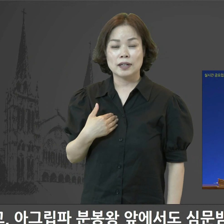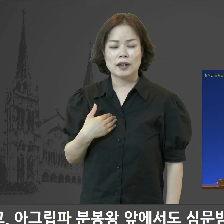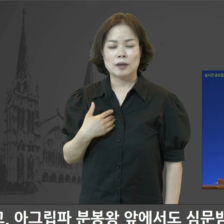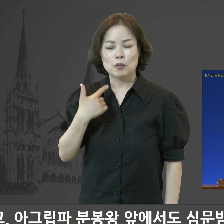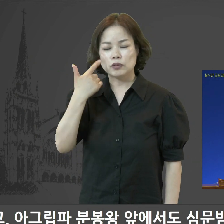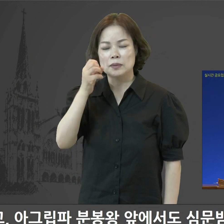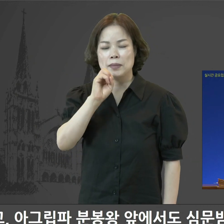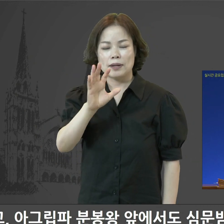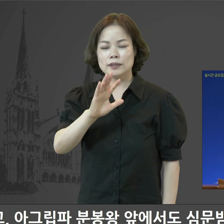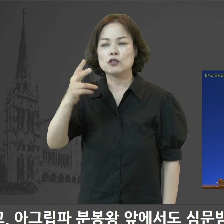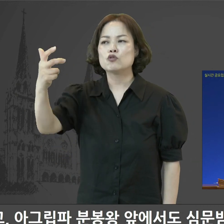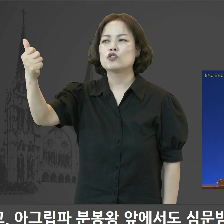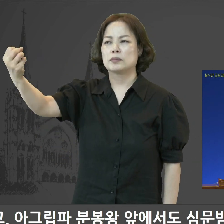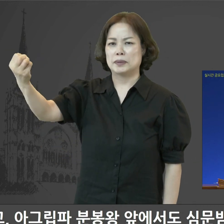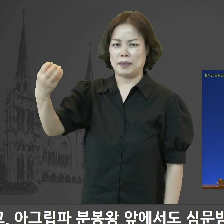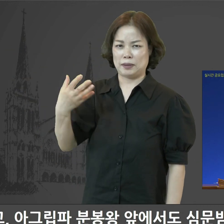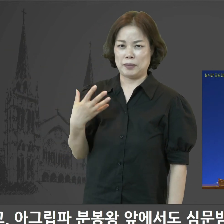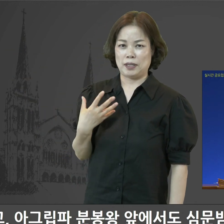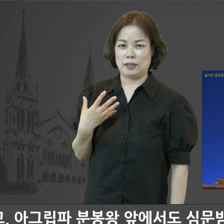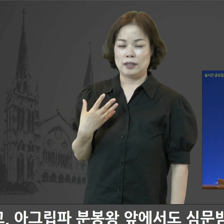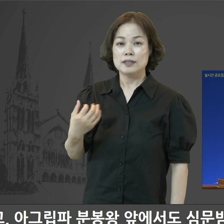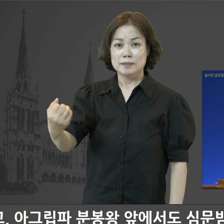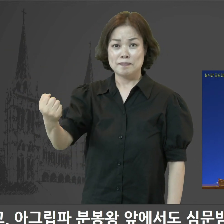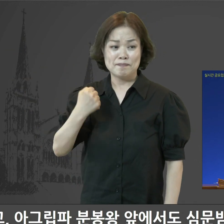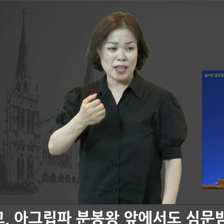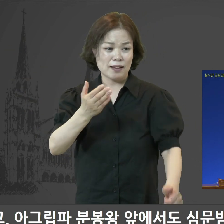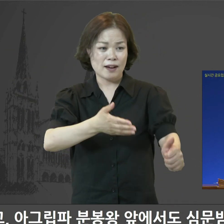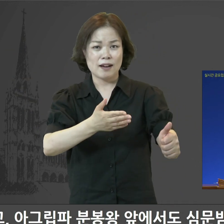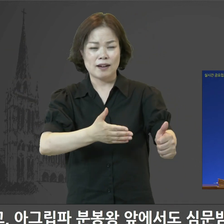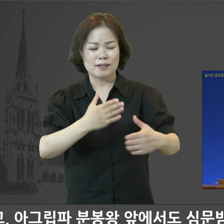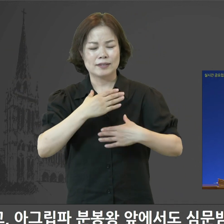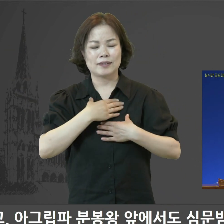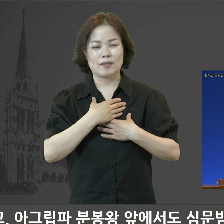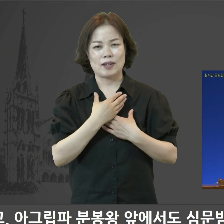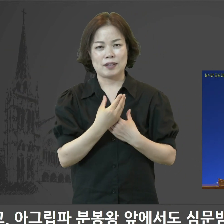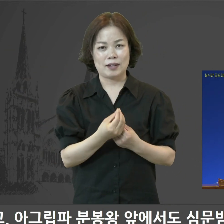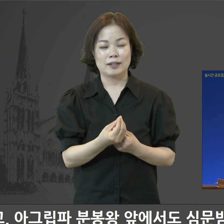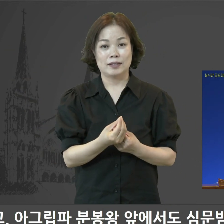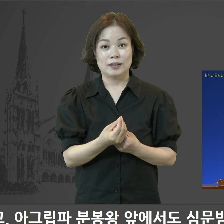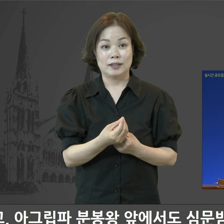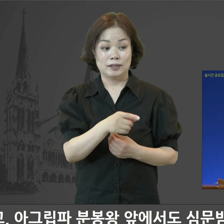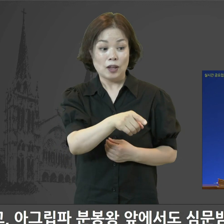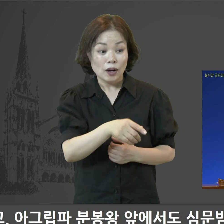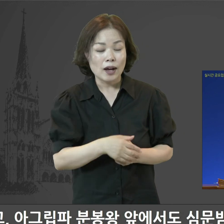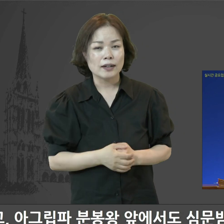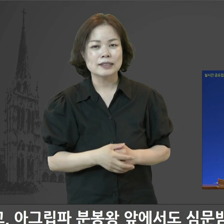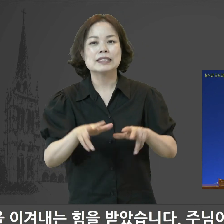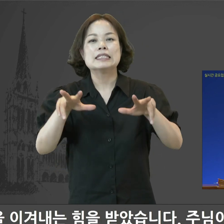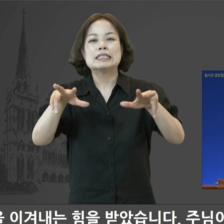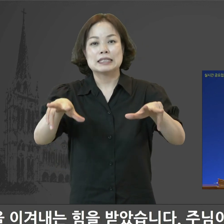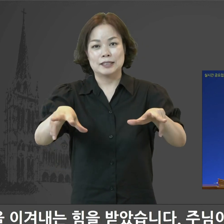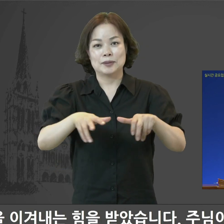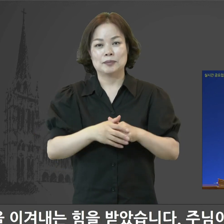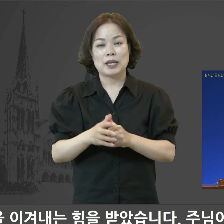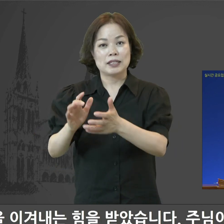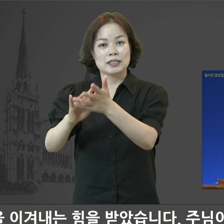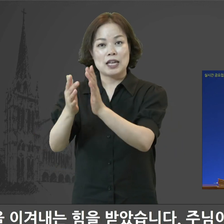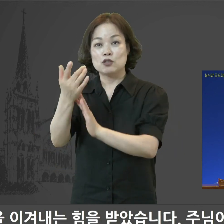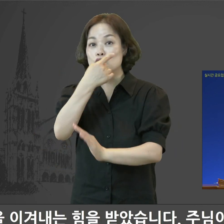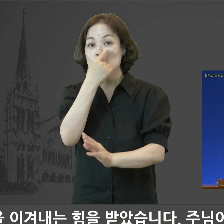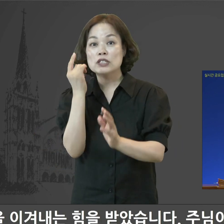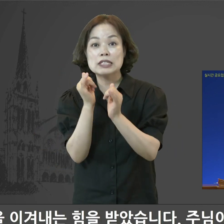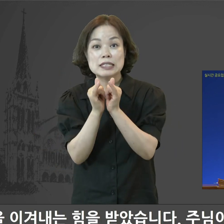아니고요, 우리 주님 말씀하십니다. 힘내라, 안전하다. 네가 지금 예수의